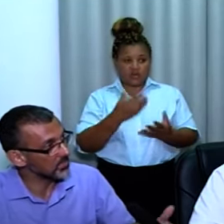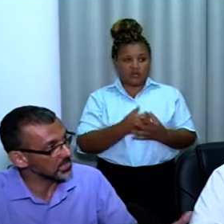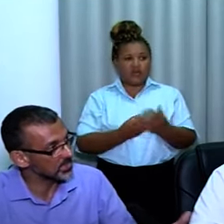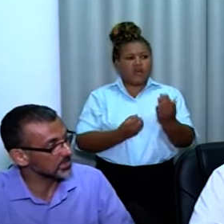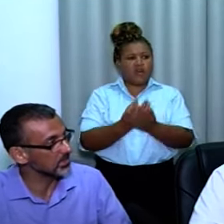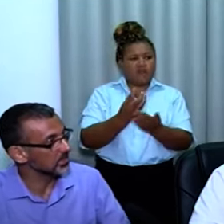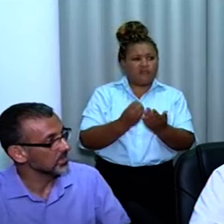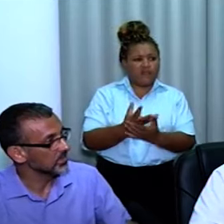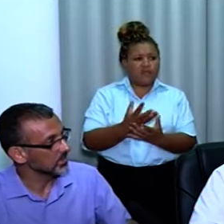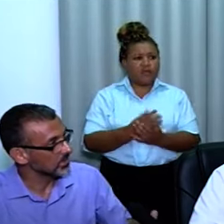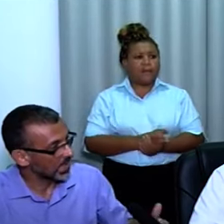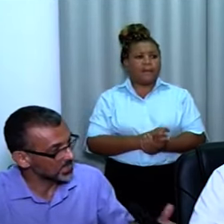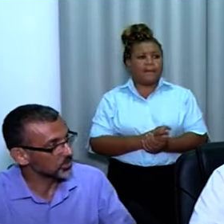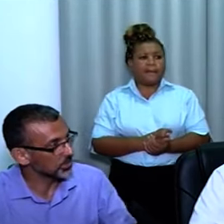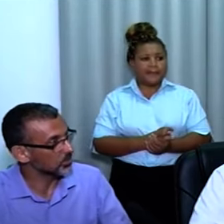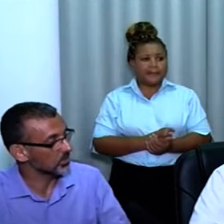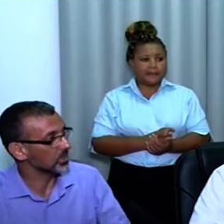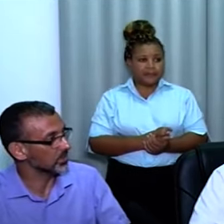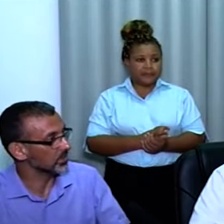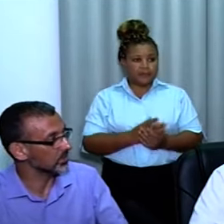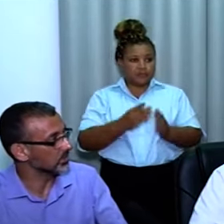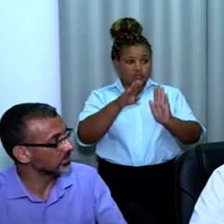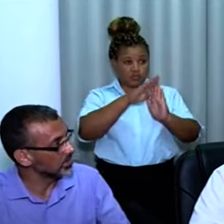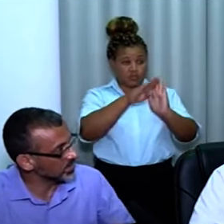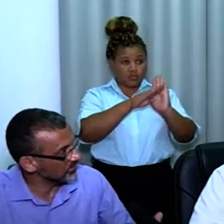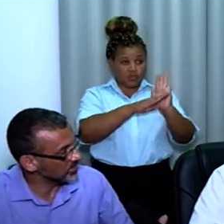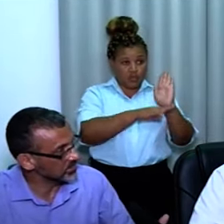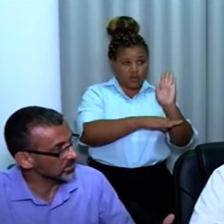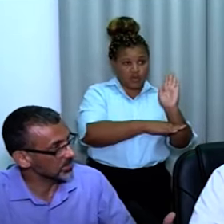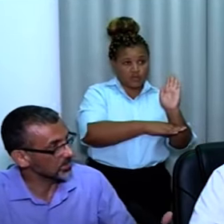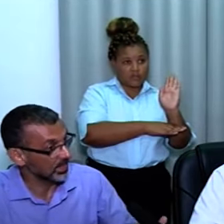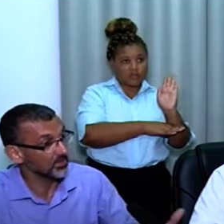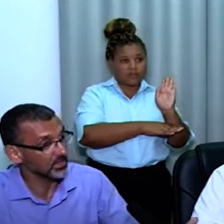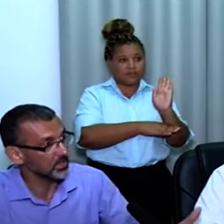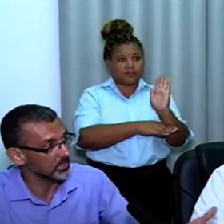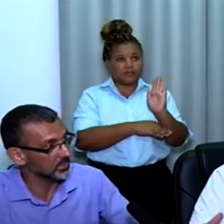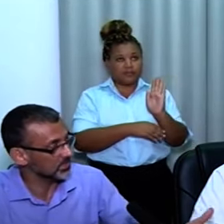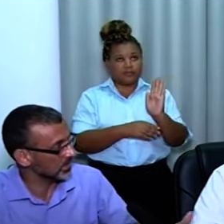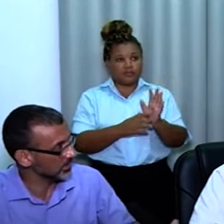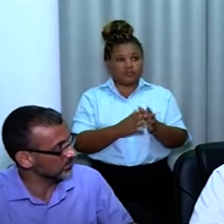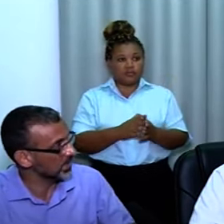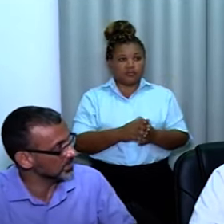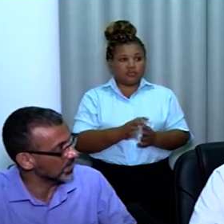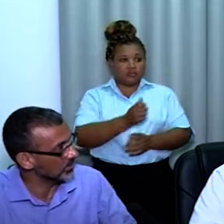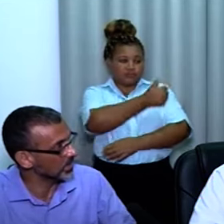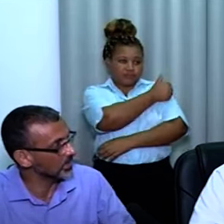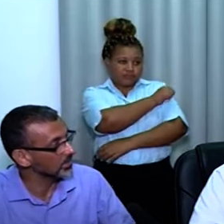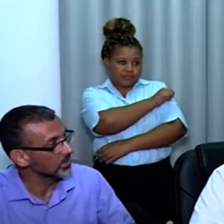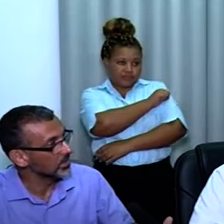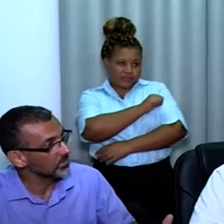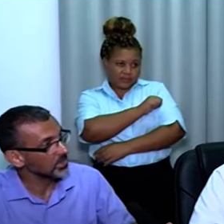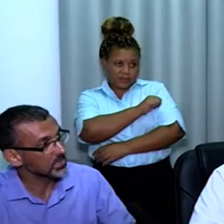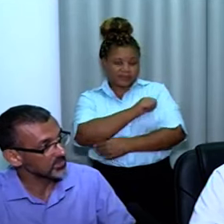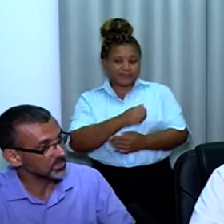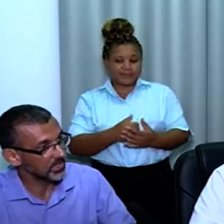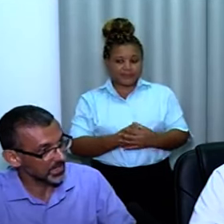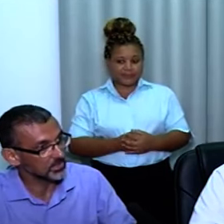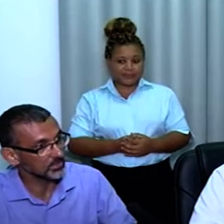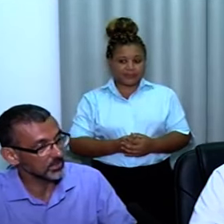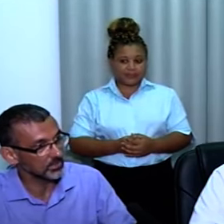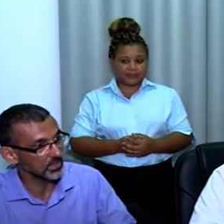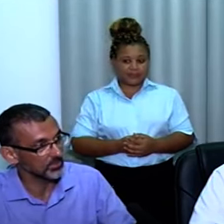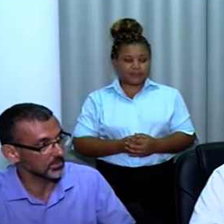bonne mesure additionnelle nous permettez, mais dans service avec ça qui ne passait là week-end, mais dans service